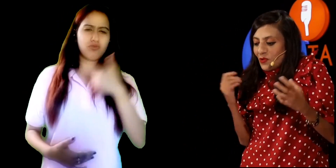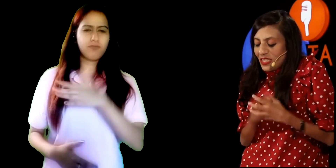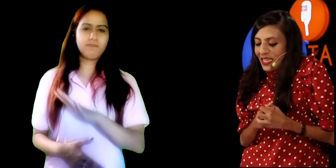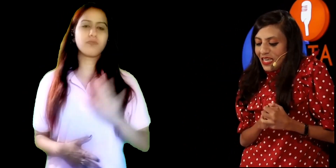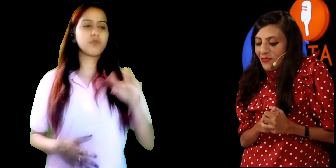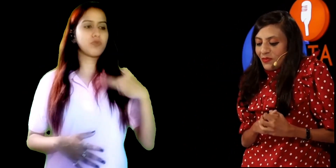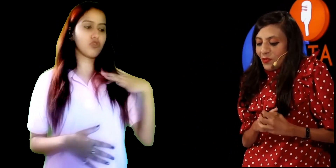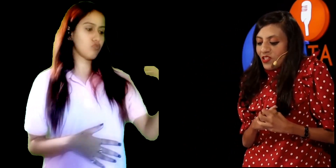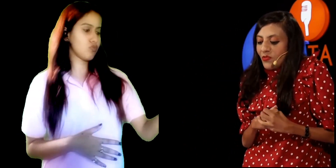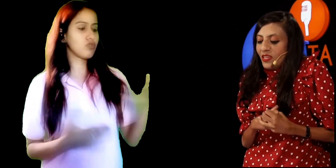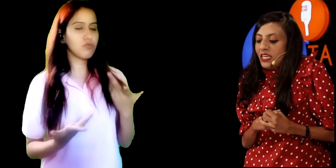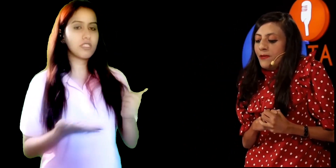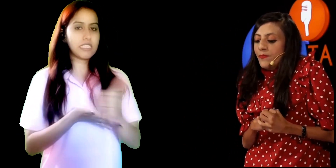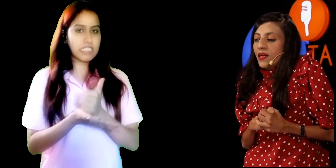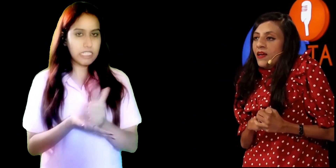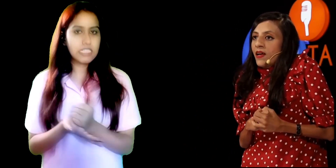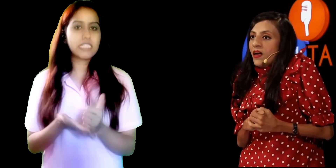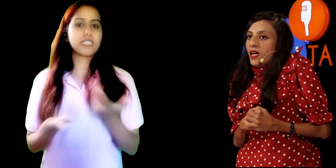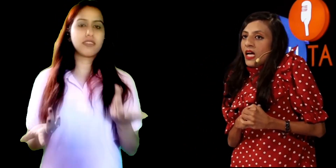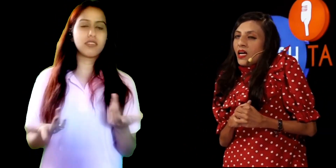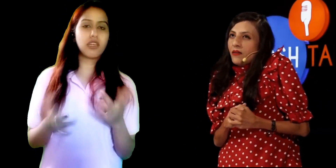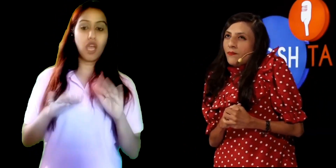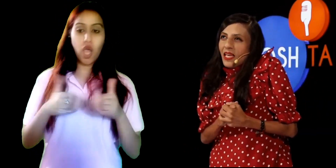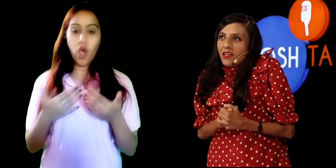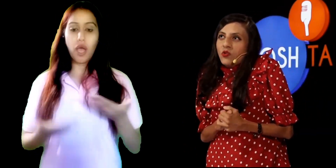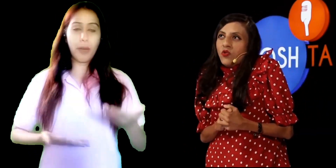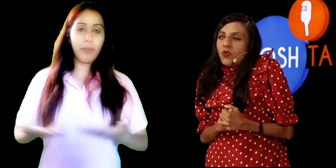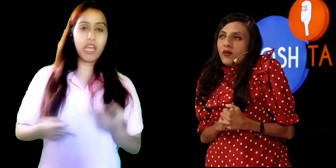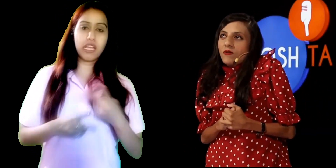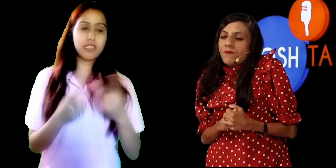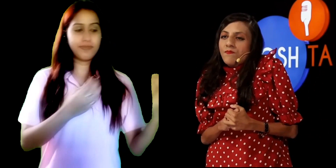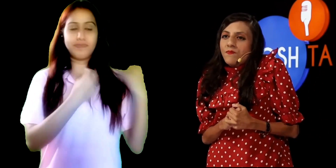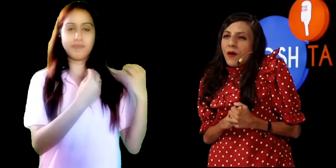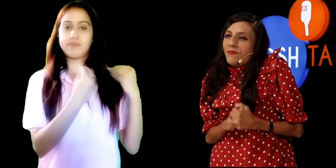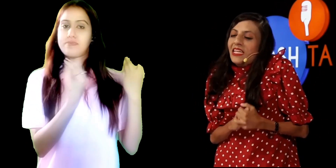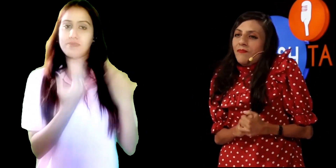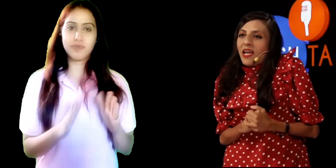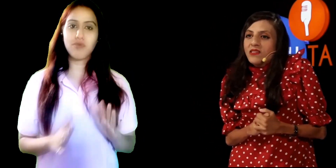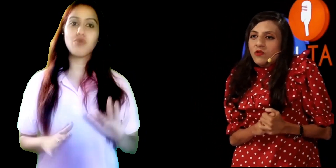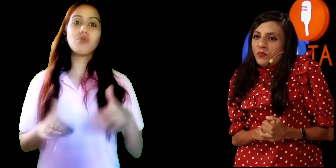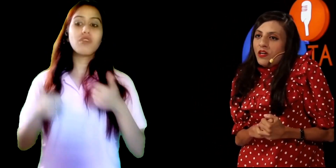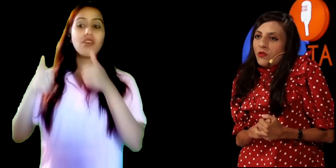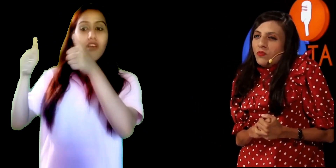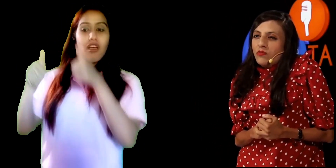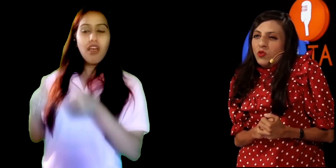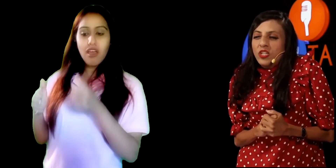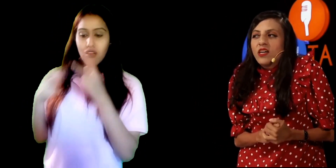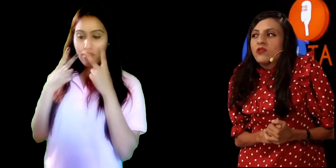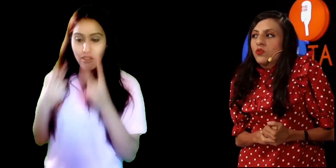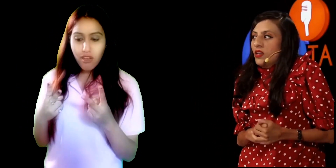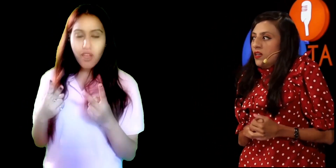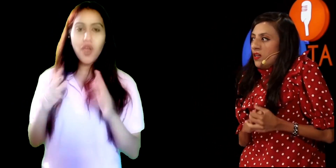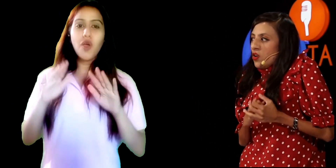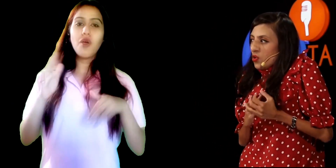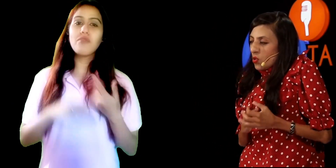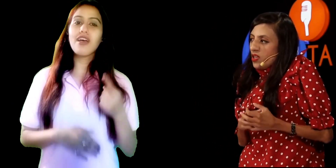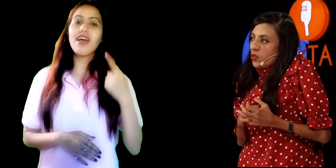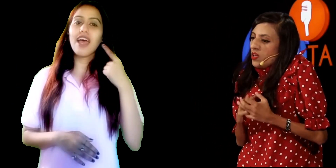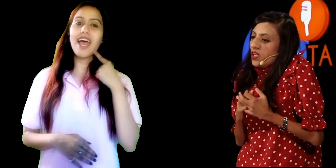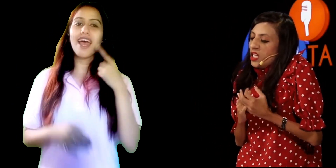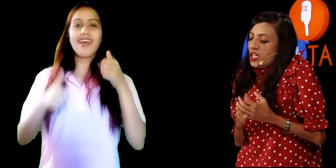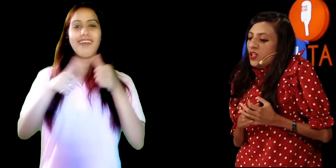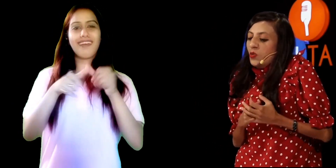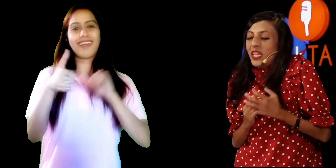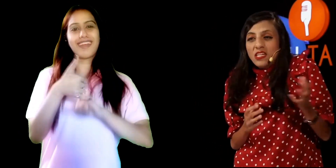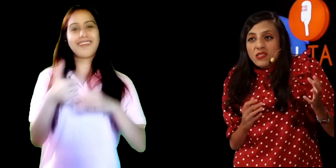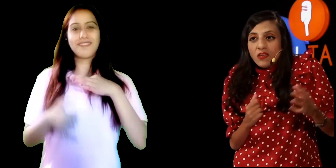मैं सबको बस एक यही बात बोलना चाहूँगी कि पहले तो अपने लिए प्लान्स खुद बनाओ। दुनिया तुम्हें रोकेगी,